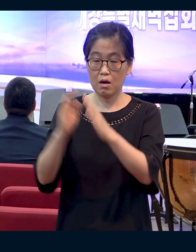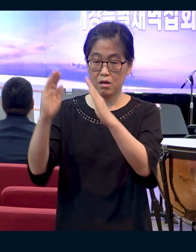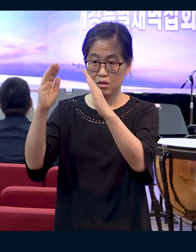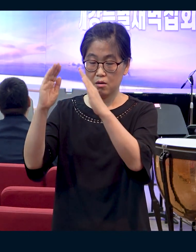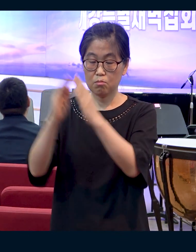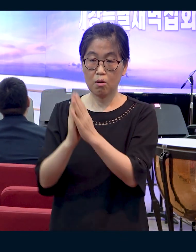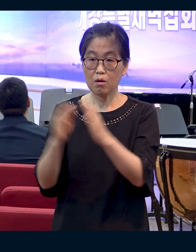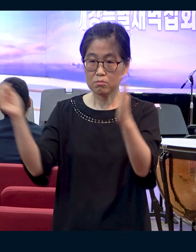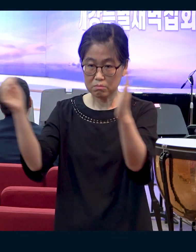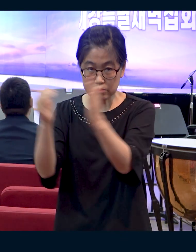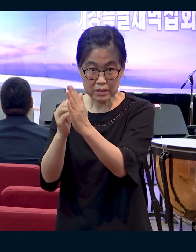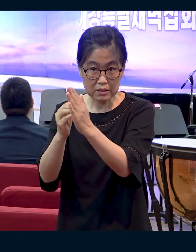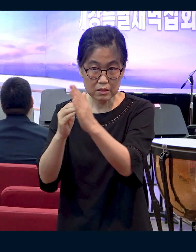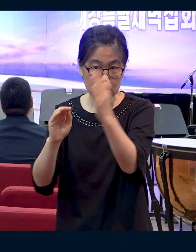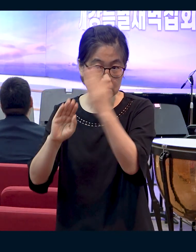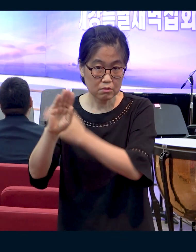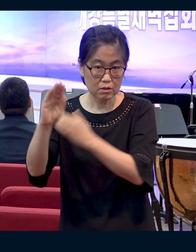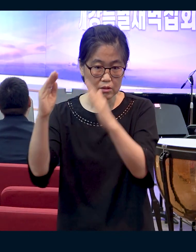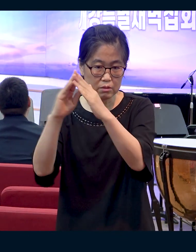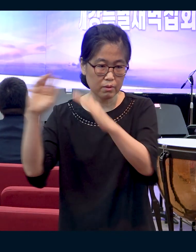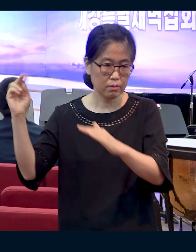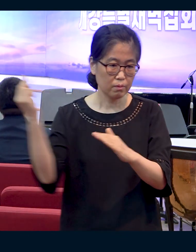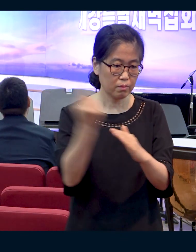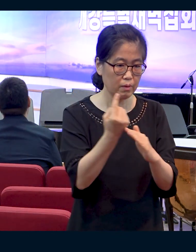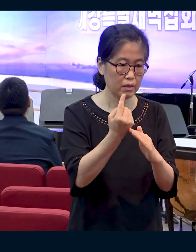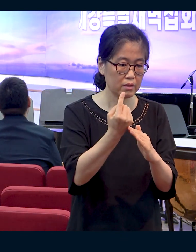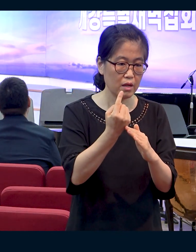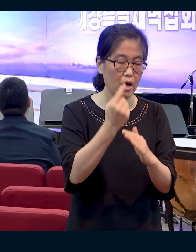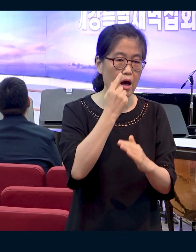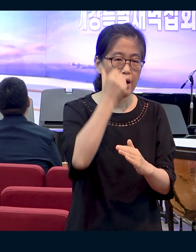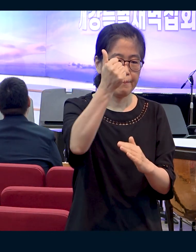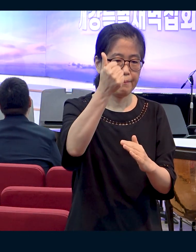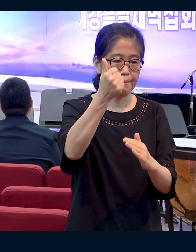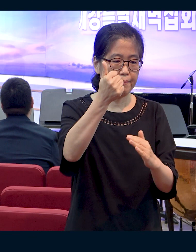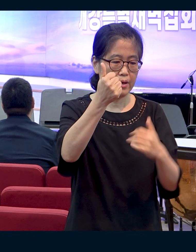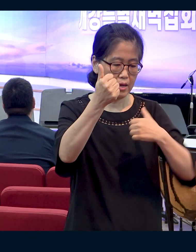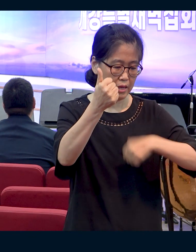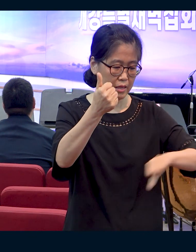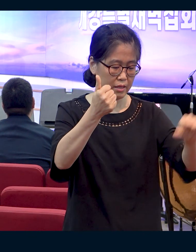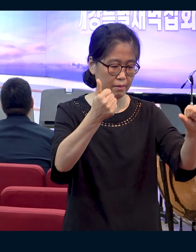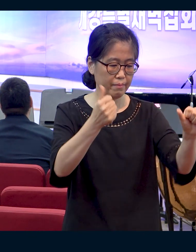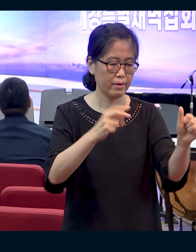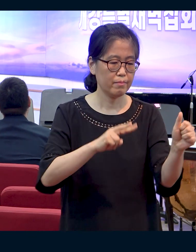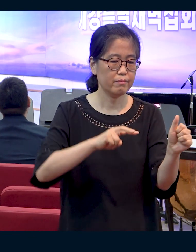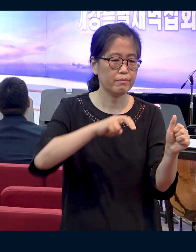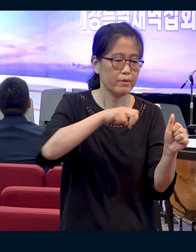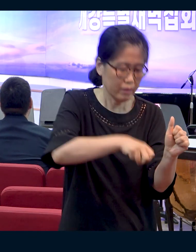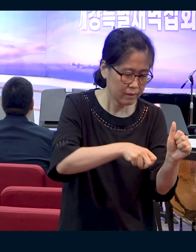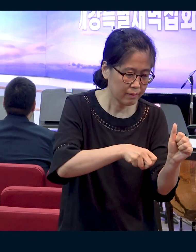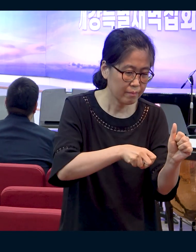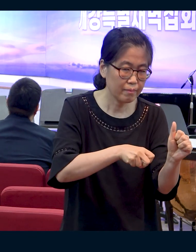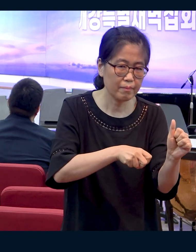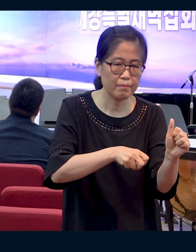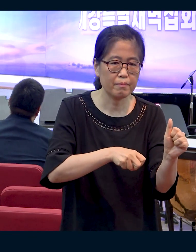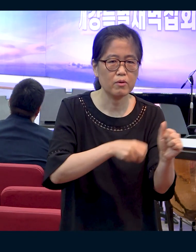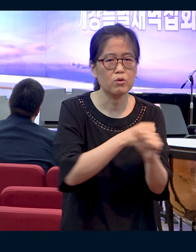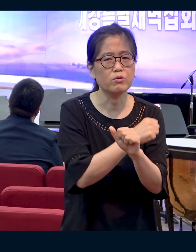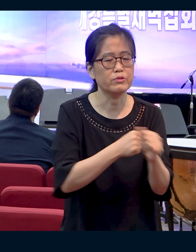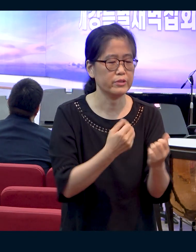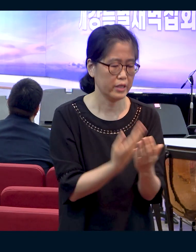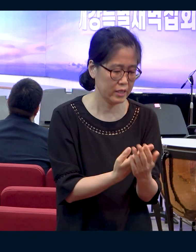집에 오자마자 이 아버지가 아들 앞에 가서 무릎을 딱 꿇었어요. 용서해 줘라, 내가 정말